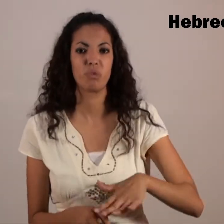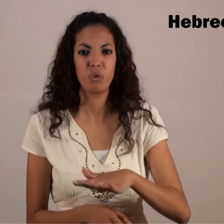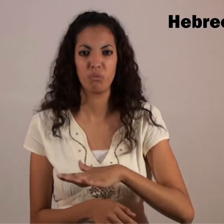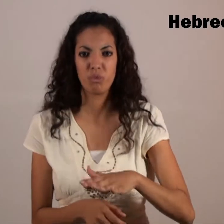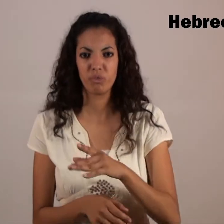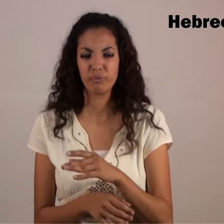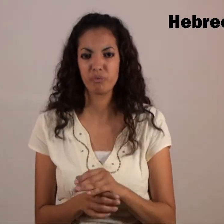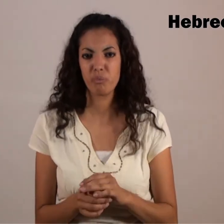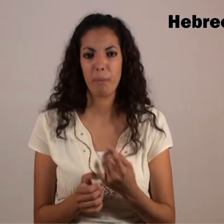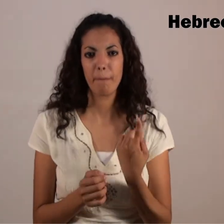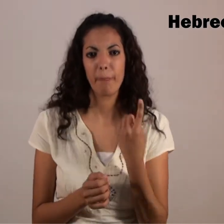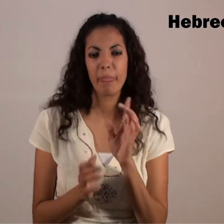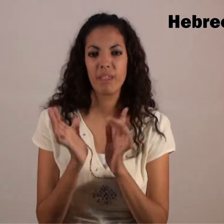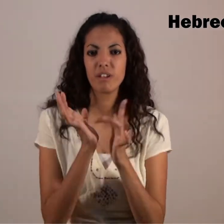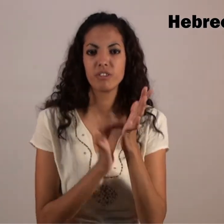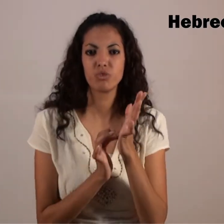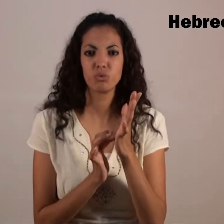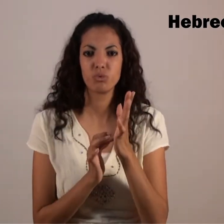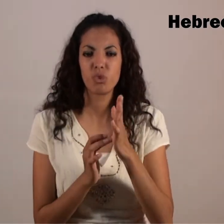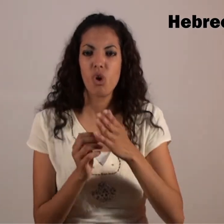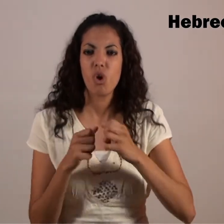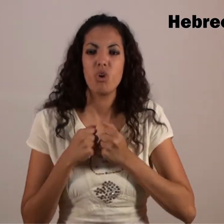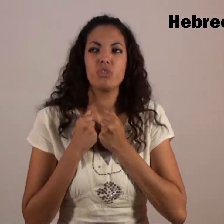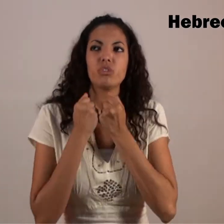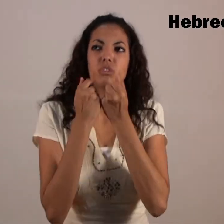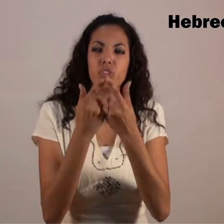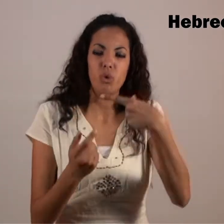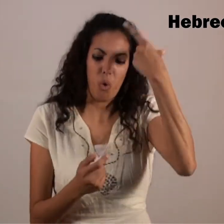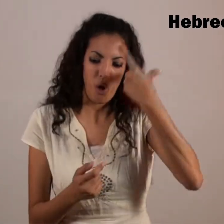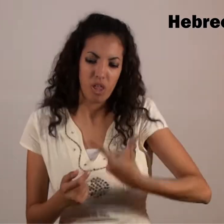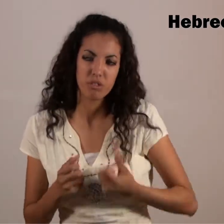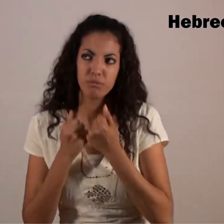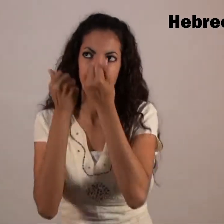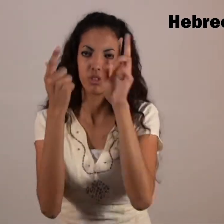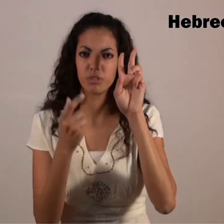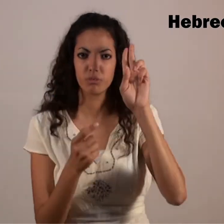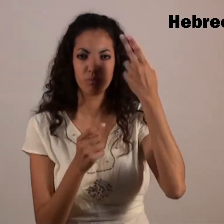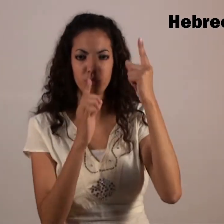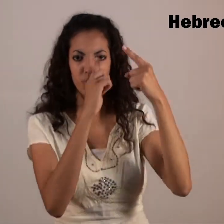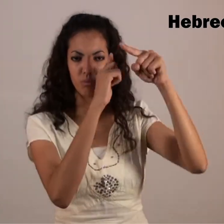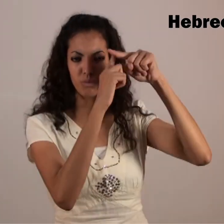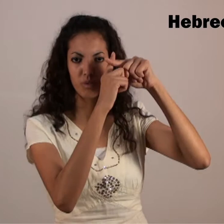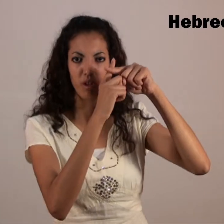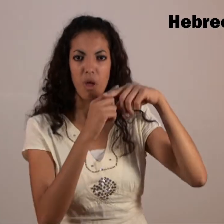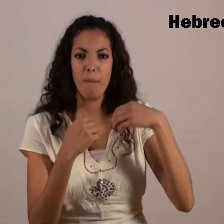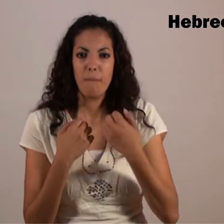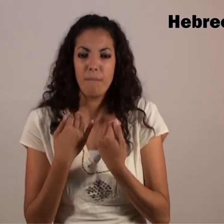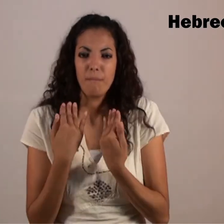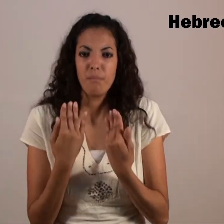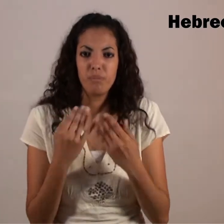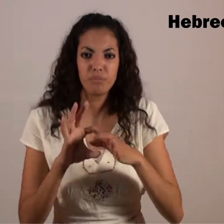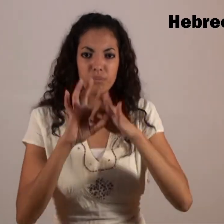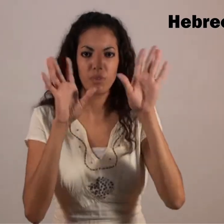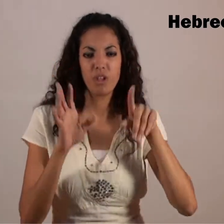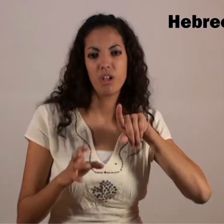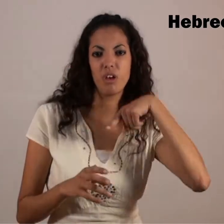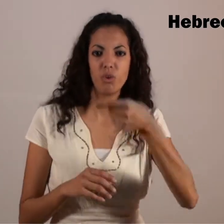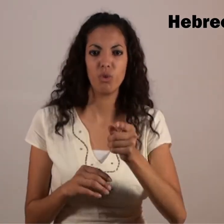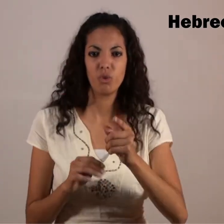esto lo hizo una vez para siempre, ofreciéndose a sí mismo, porque la ley constituye sumos sacerdotes a